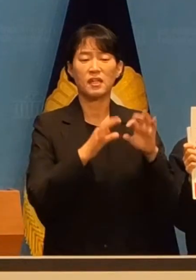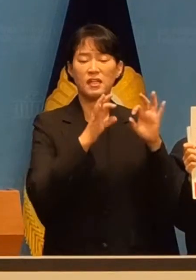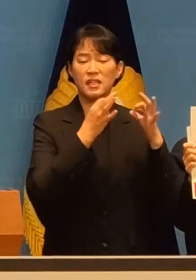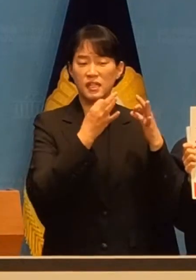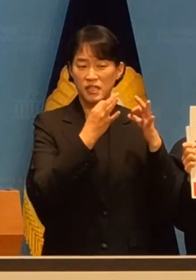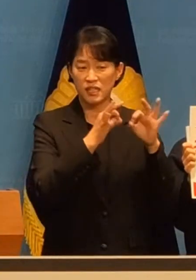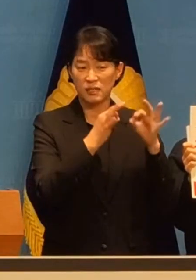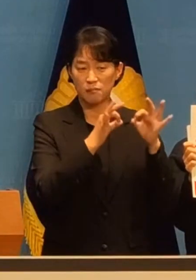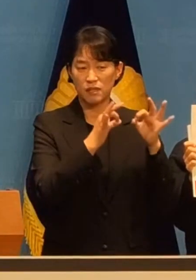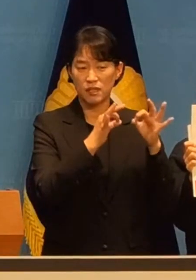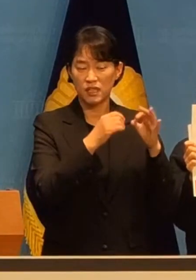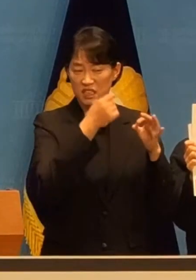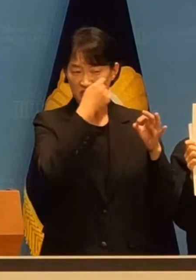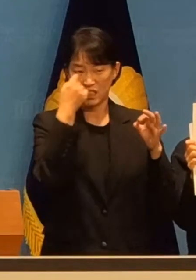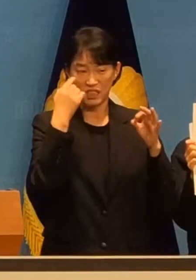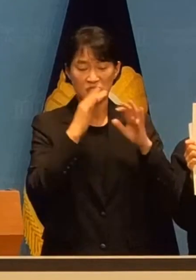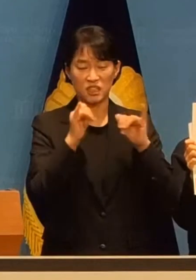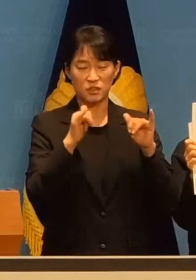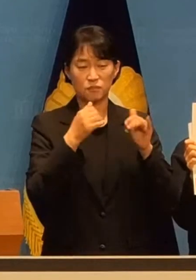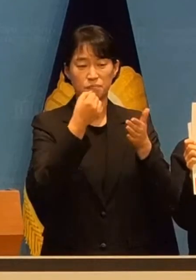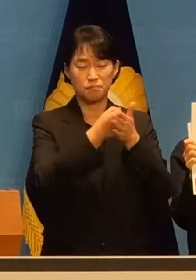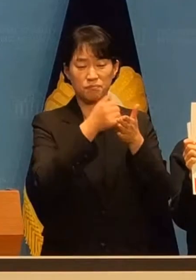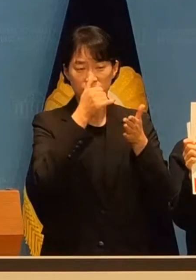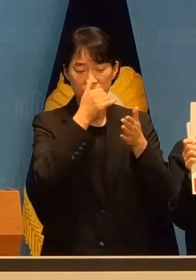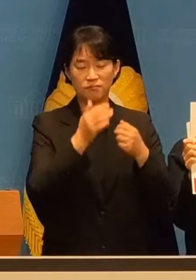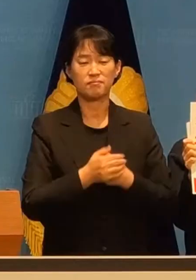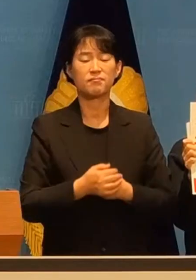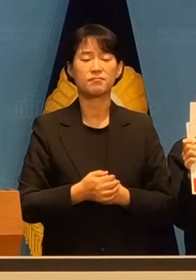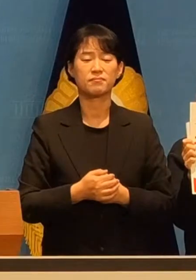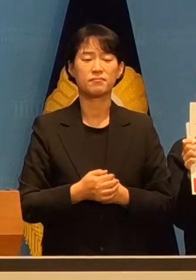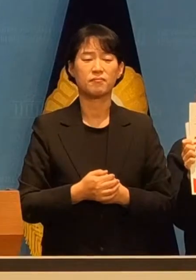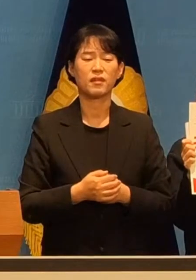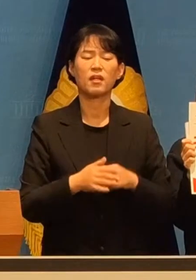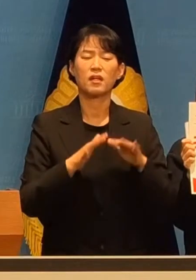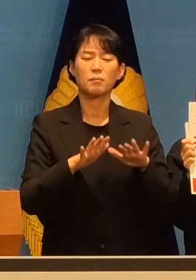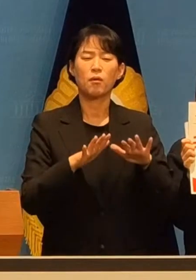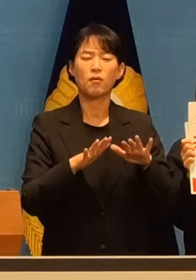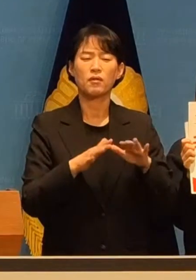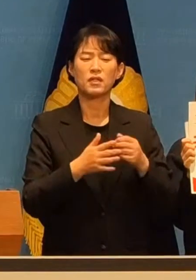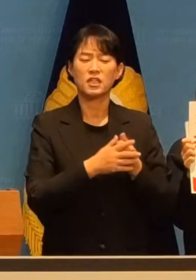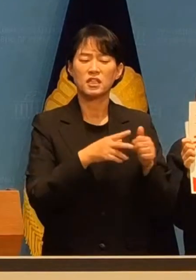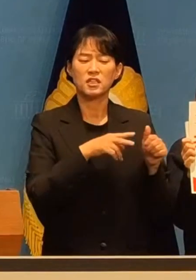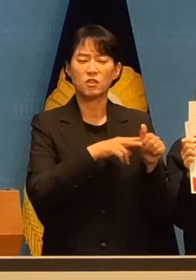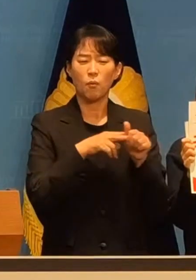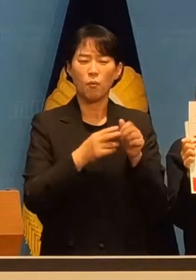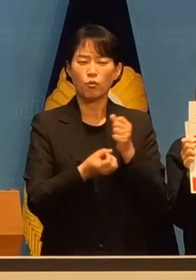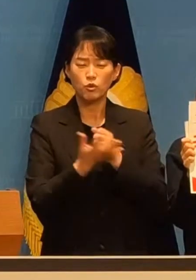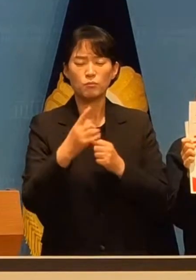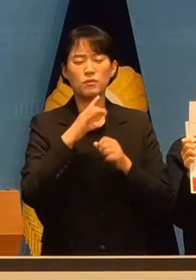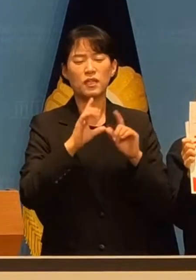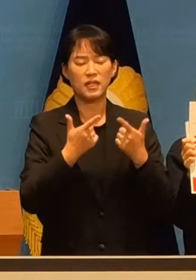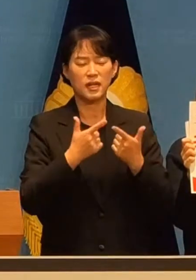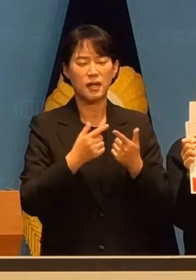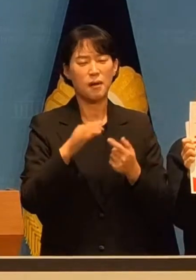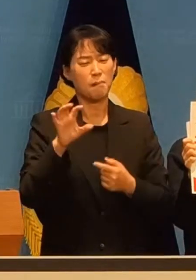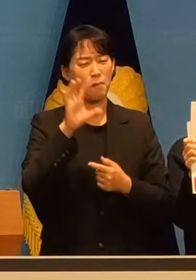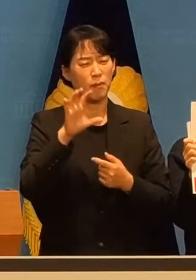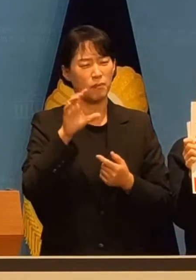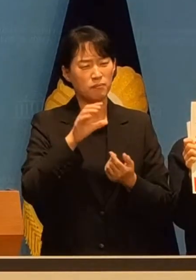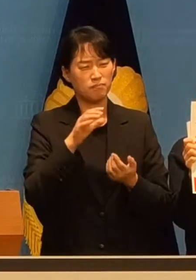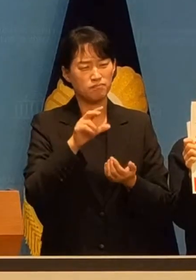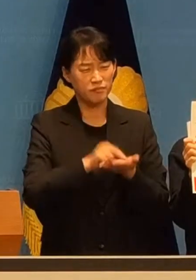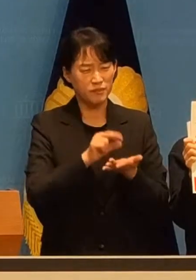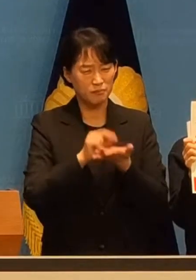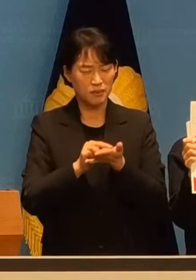정인으로 채택되었습니다. 당연한 결정이고 또 이렇게 이번 정보 유출뿐만 아니라 반복되는 가로사에 대해서도